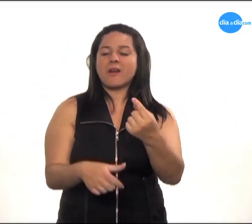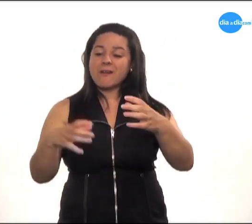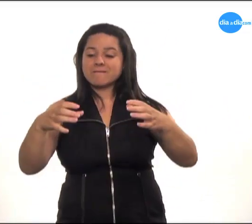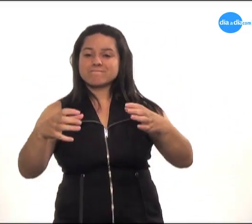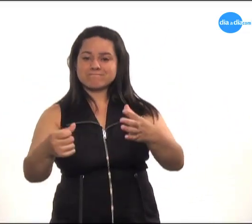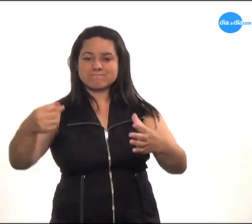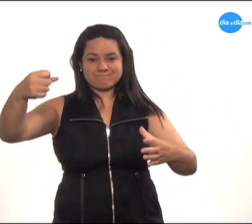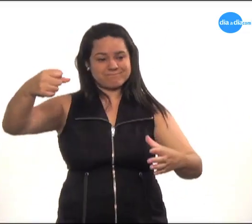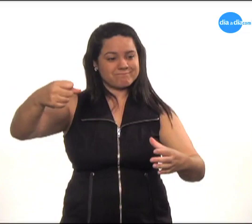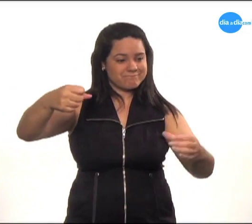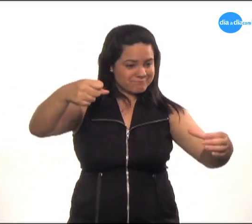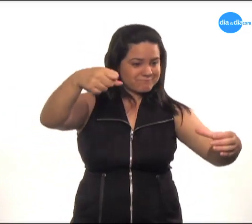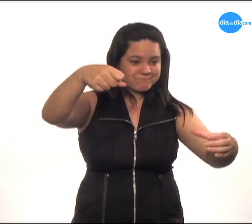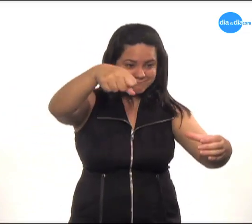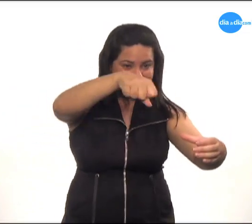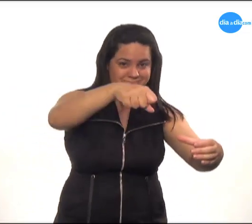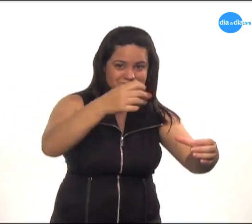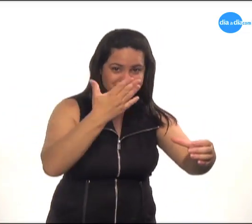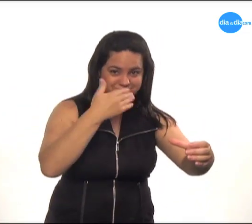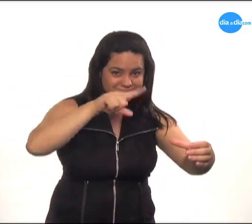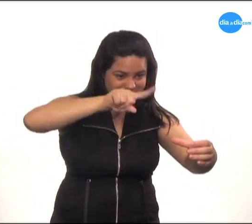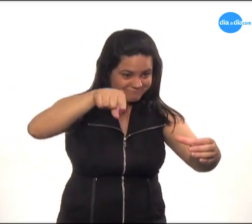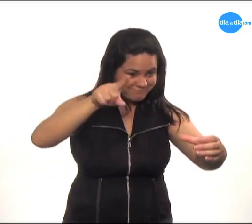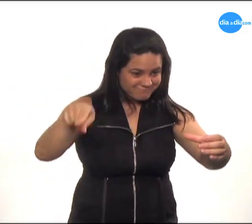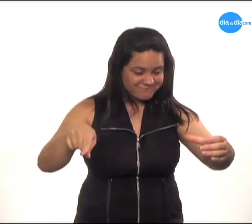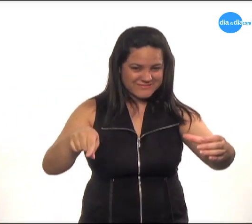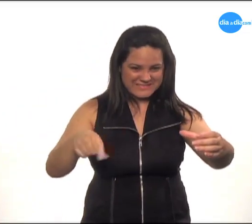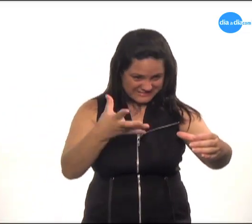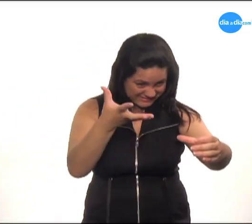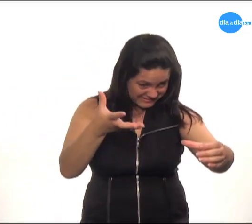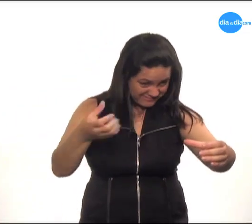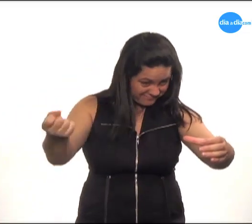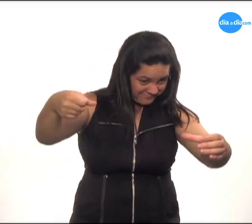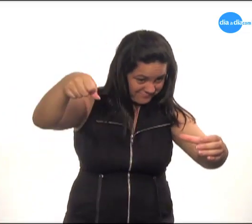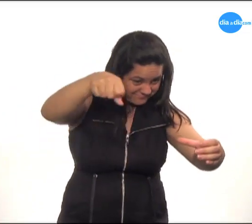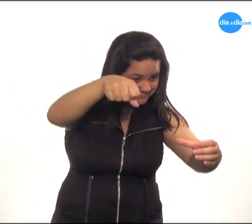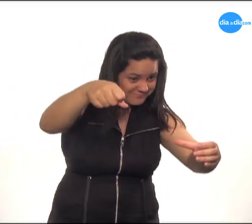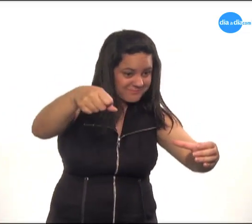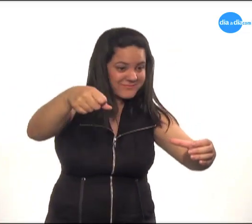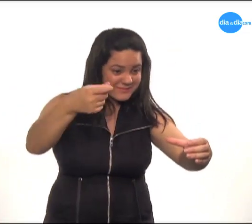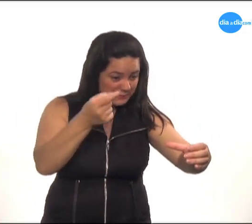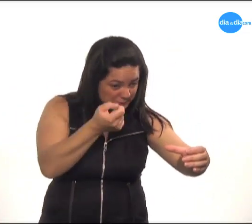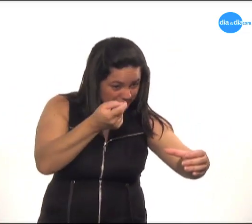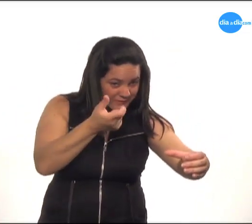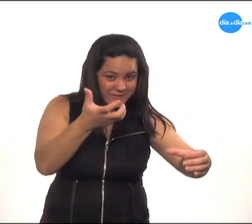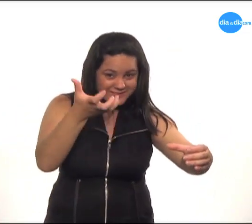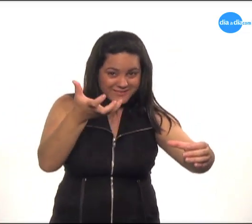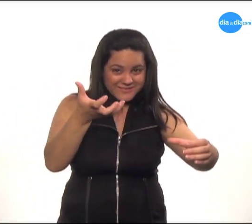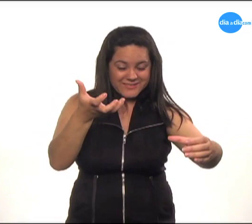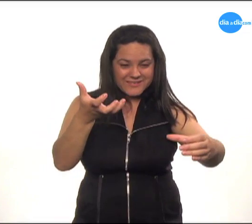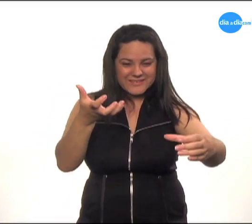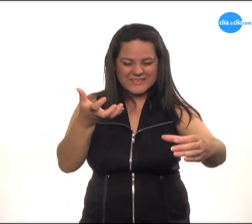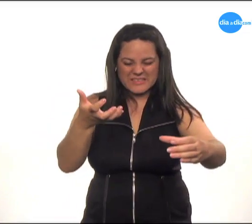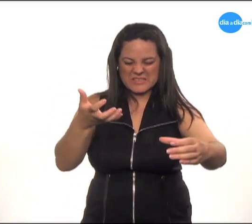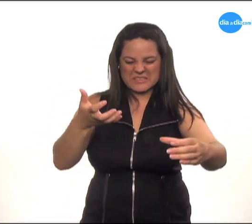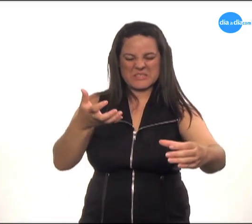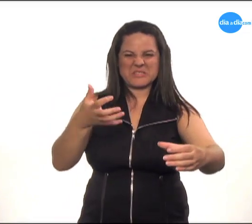e saiu com um copinho de café dizendo, come aqui um McDonald's aqui para você. Você quer um McDonald's assim, um pouquinho?